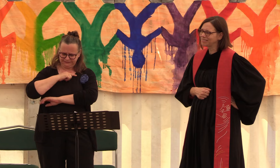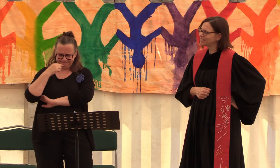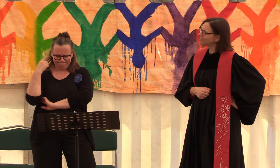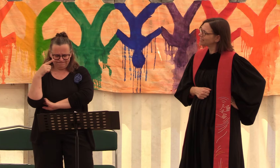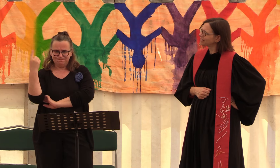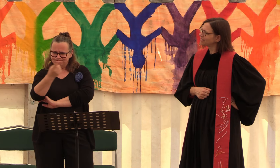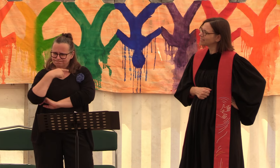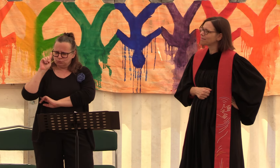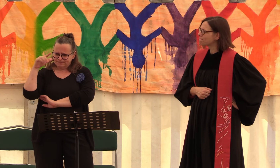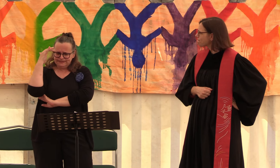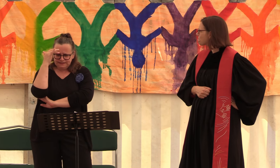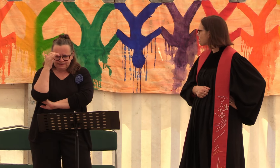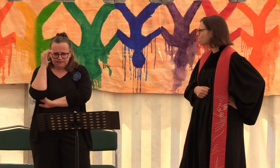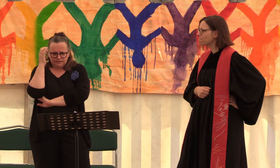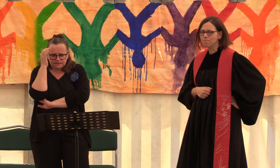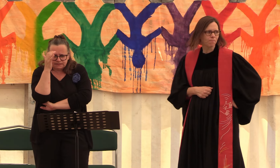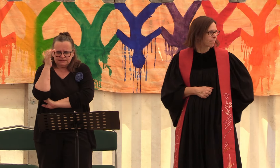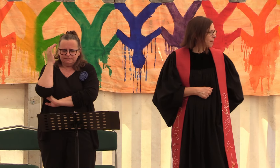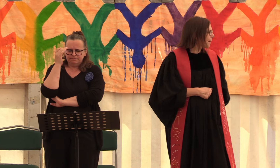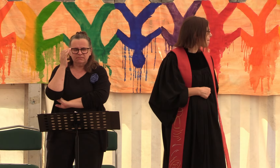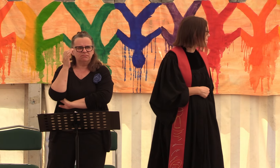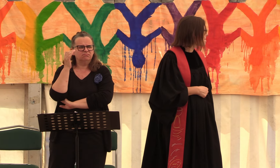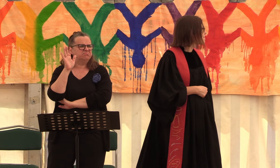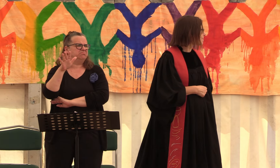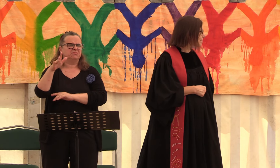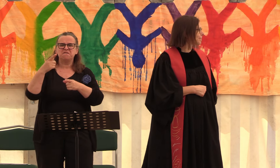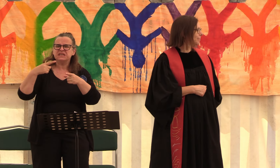müssen wir noch mal selber nachdenken.